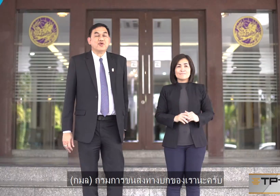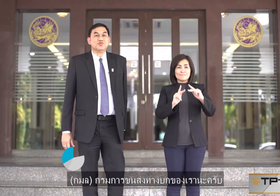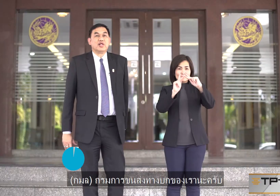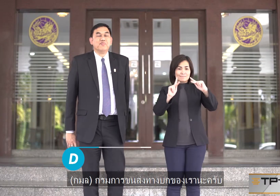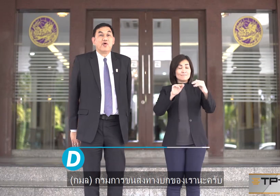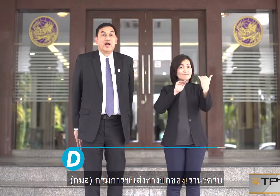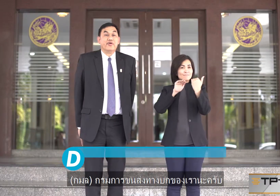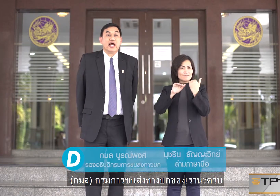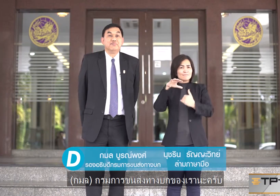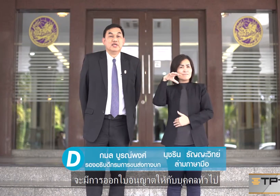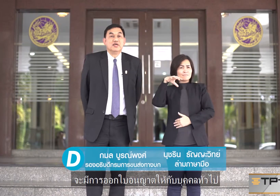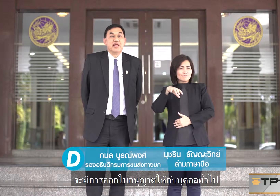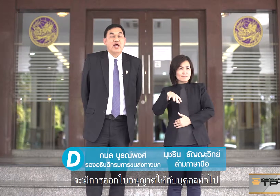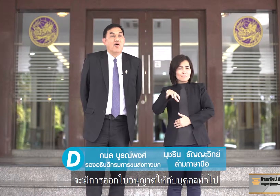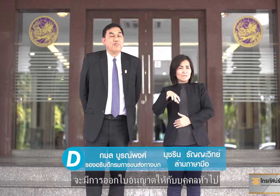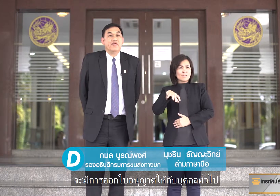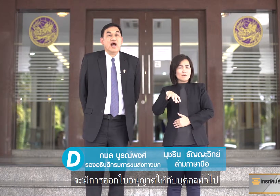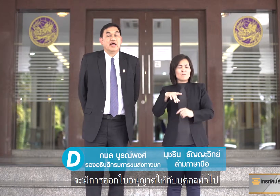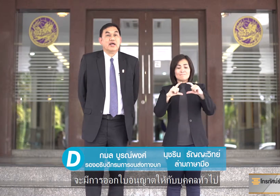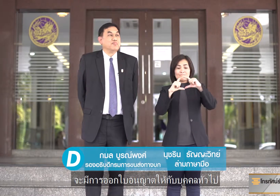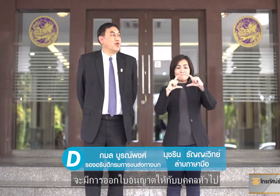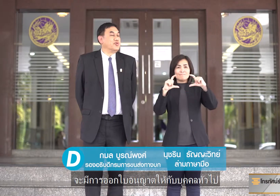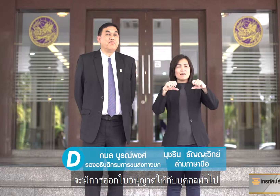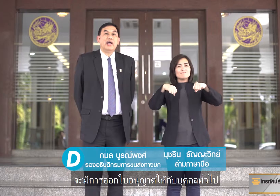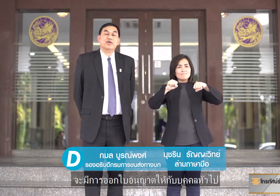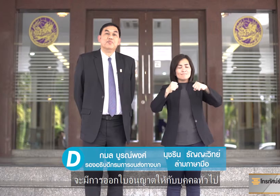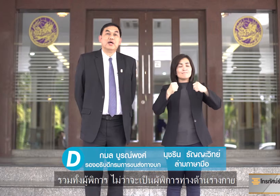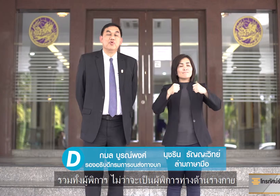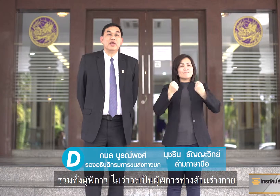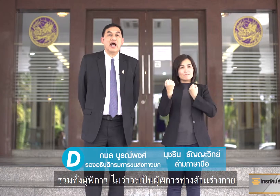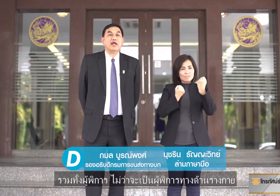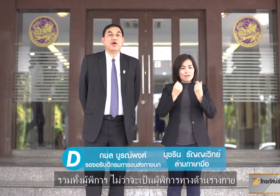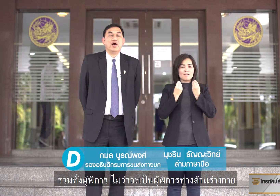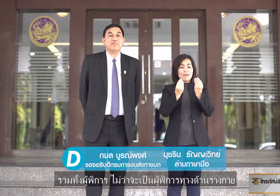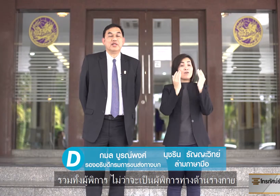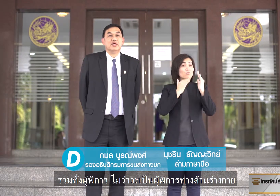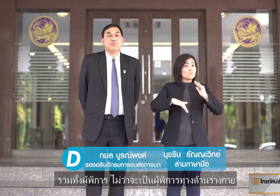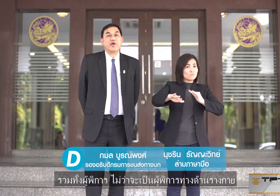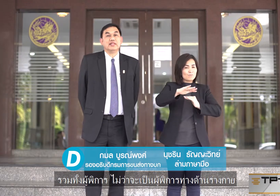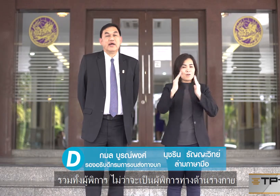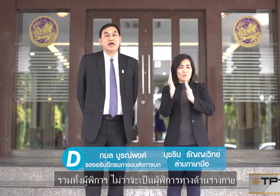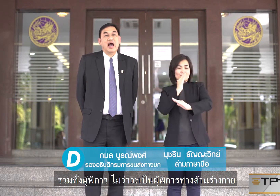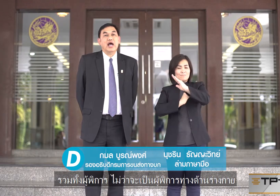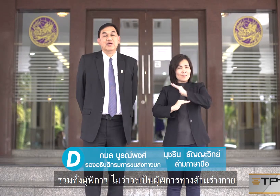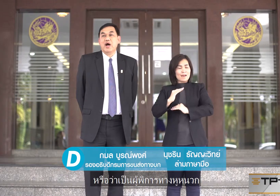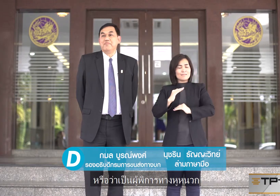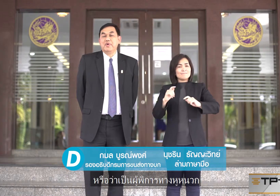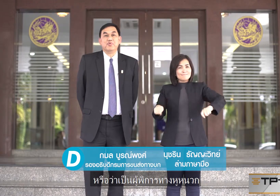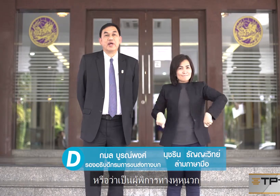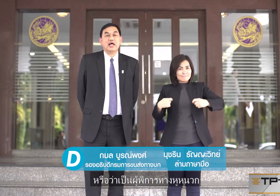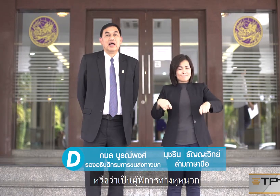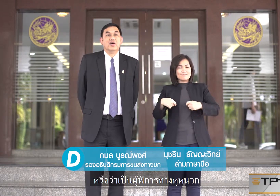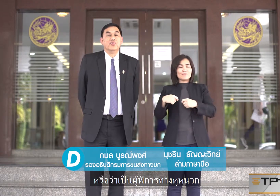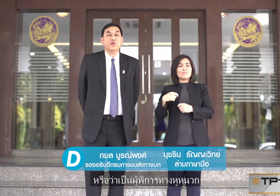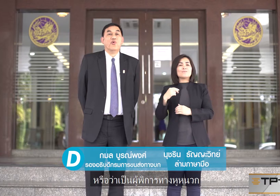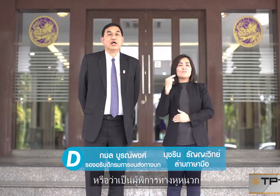กรมการขนส่งทางบกของเรานะครับจะมีการออกใบอนุญาตให้กับบุคคลทั่วไปรวมทั้งผู้พิการไม่ว่าจะเป็นผู้พิการทางร่างกายหรือว่าเป็นผู้